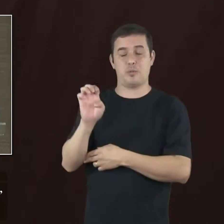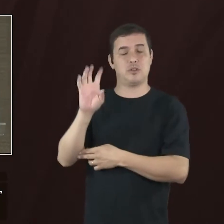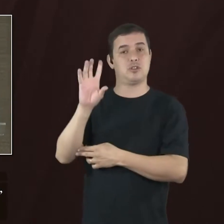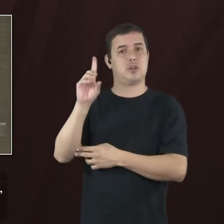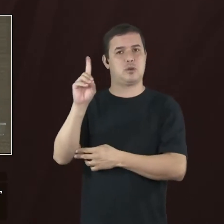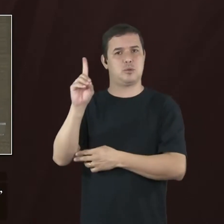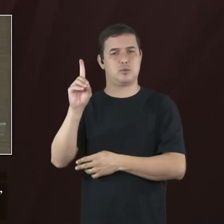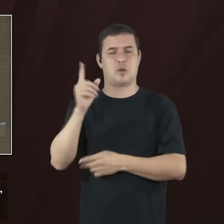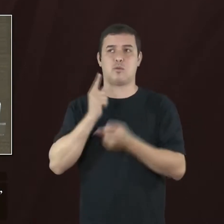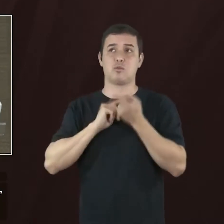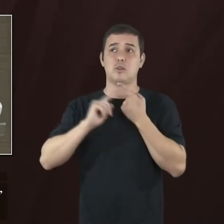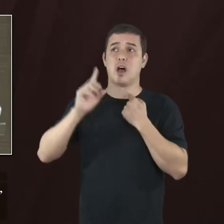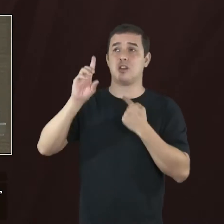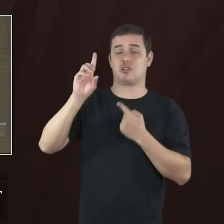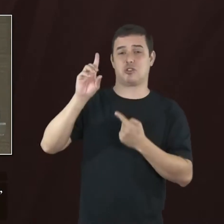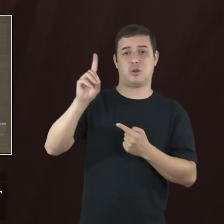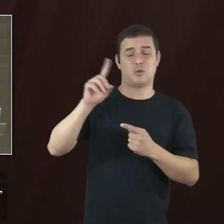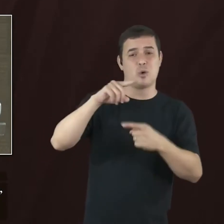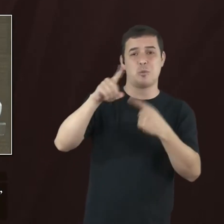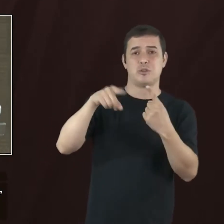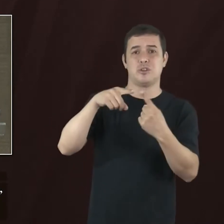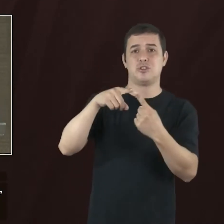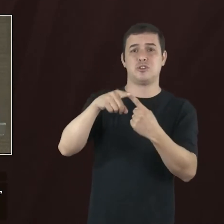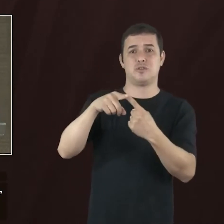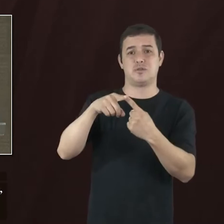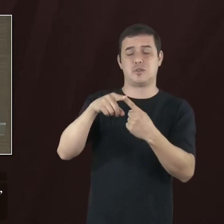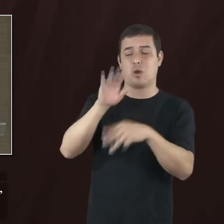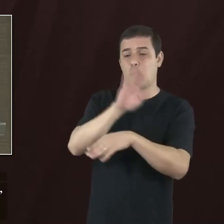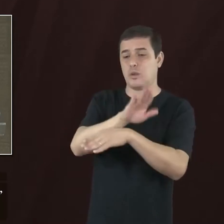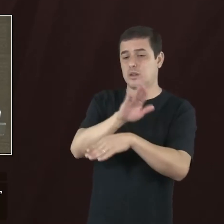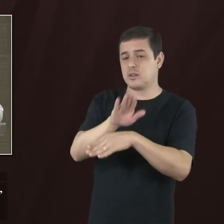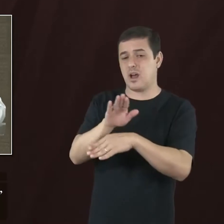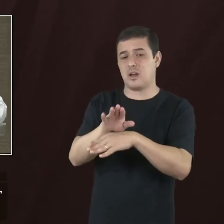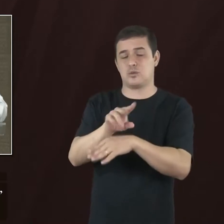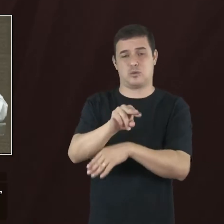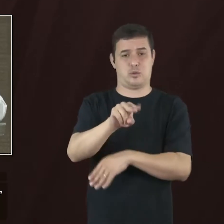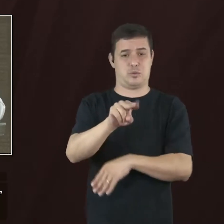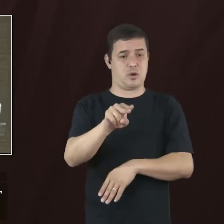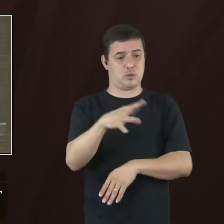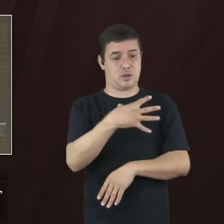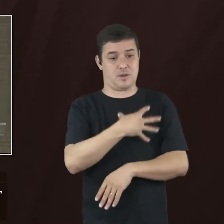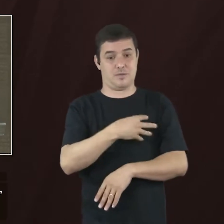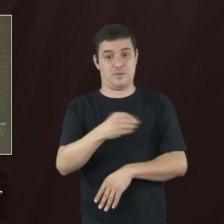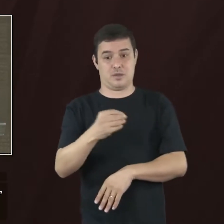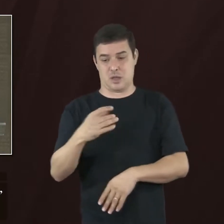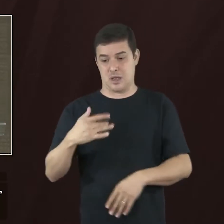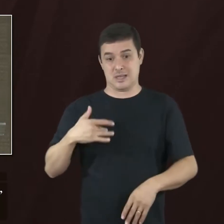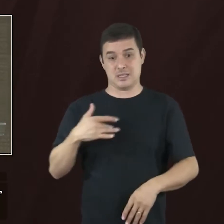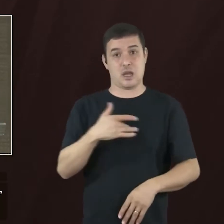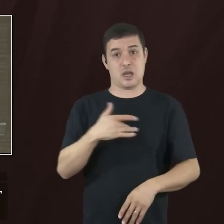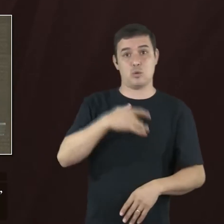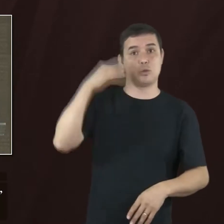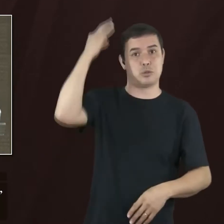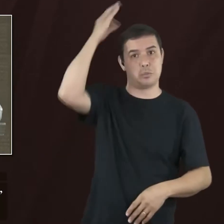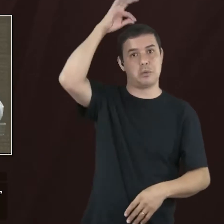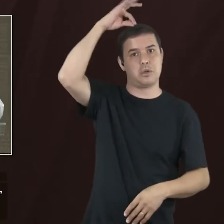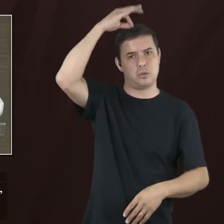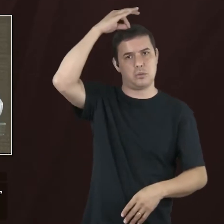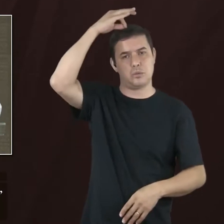Deus com o objetivo de suprir vida, dar saúde para quem